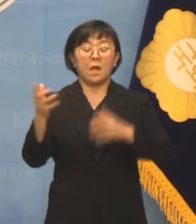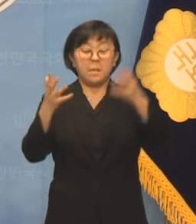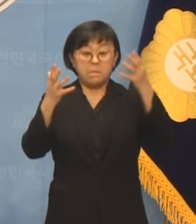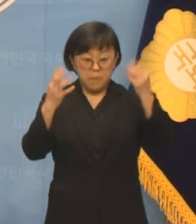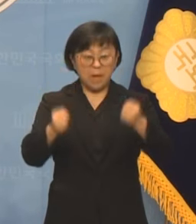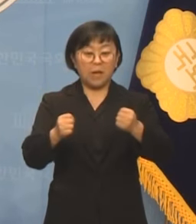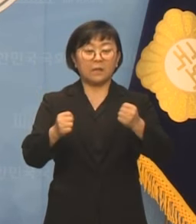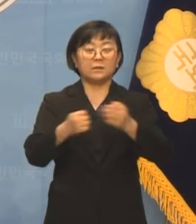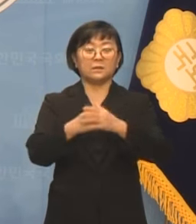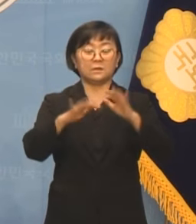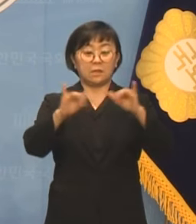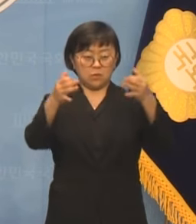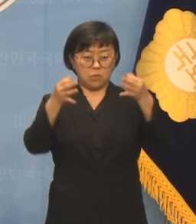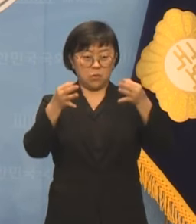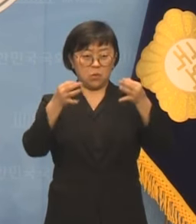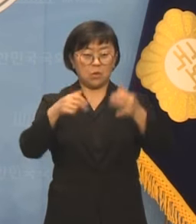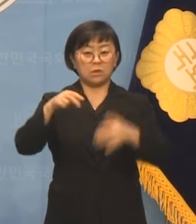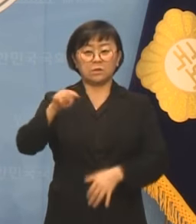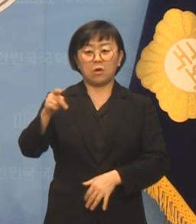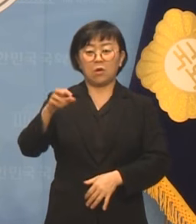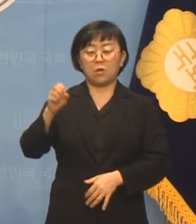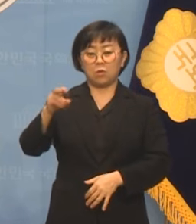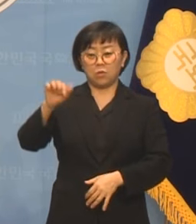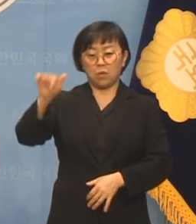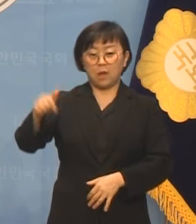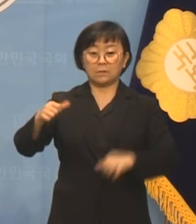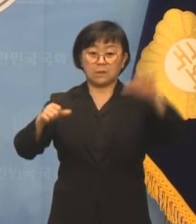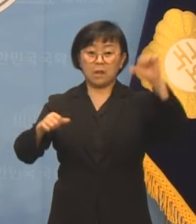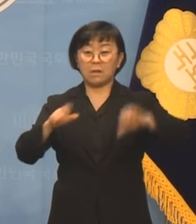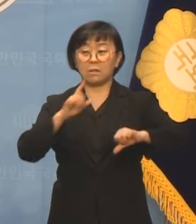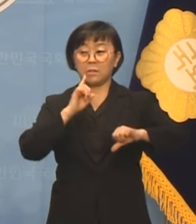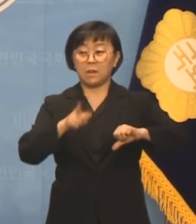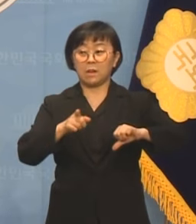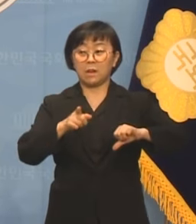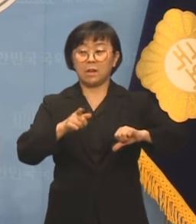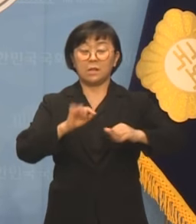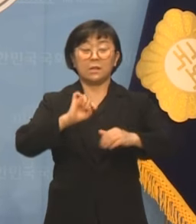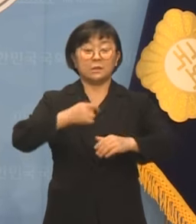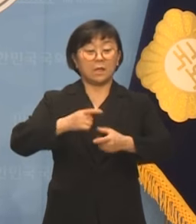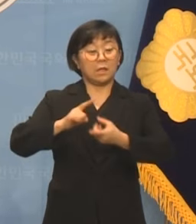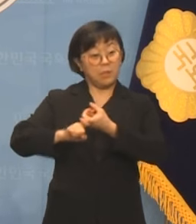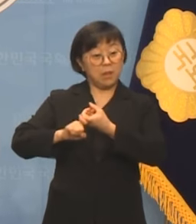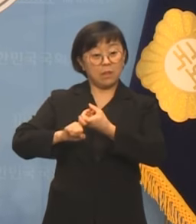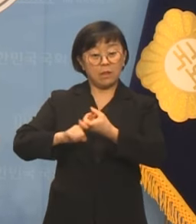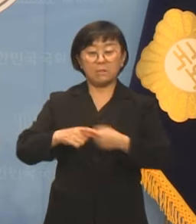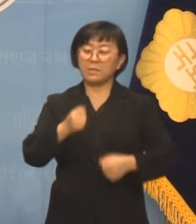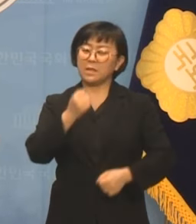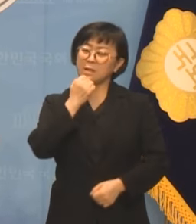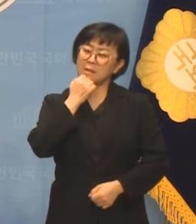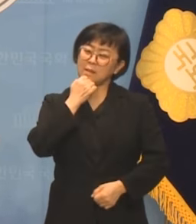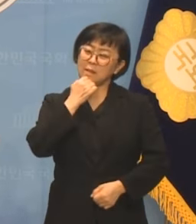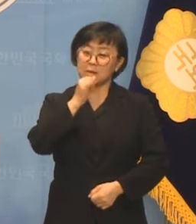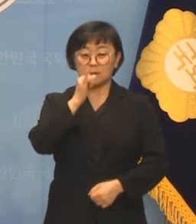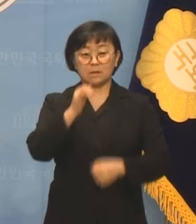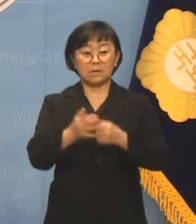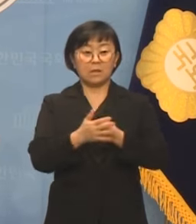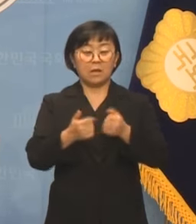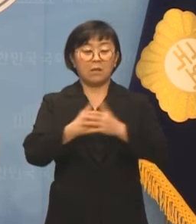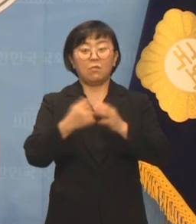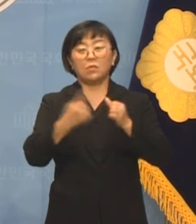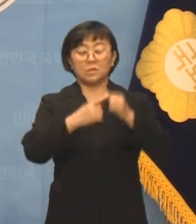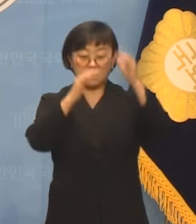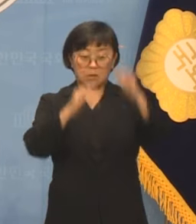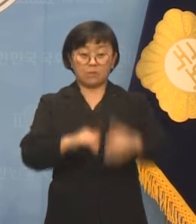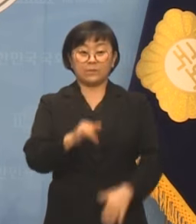수십만의 조회수를 통해서 서영교가 탈락하는구나라고 자기네 편들끼리 낄낄거렸을 겁니다. 그리고 모욕적인